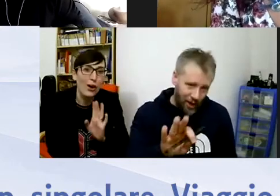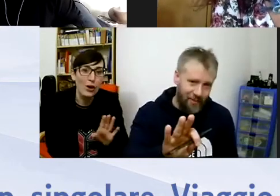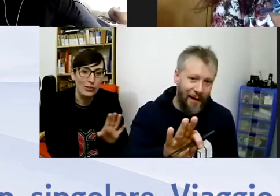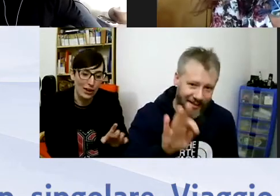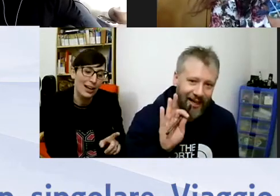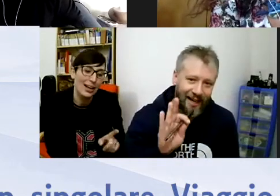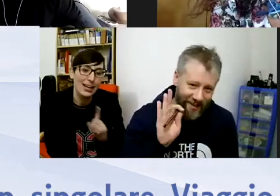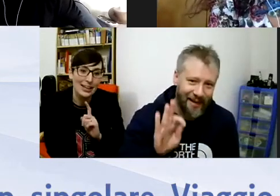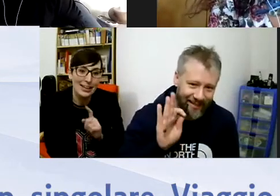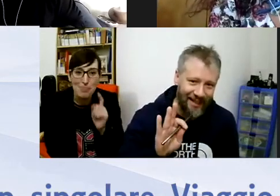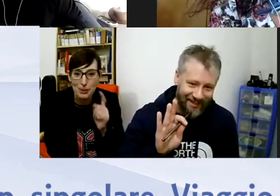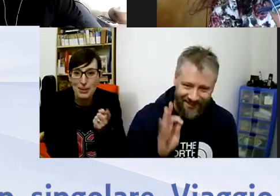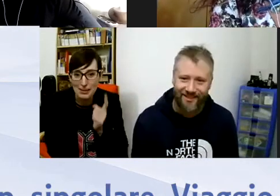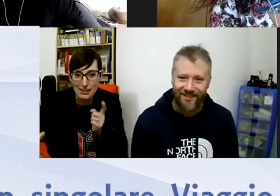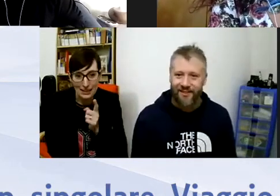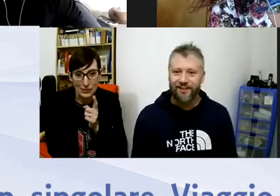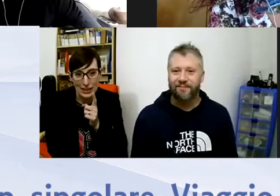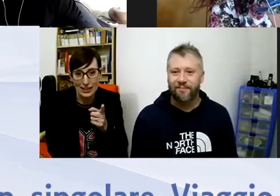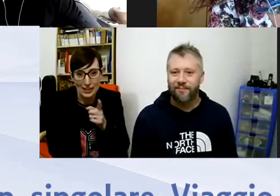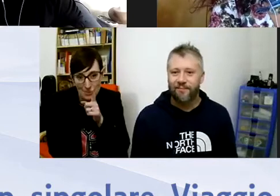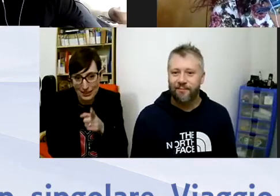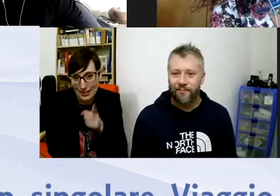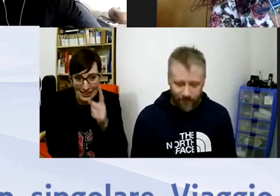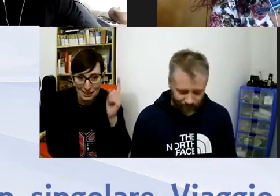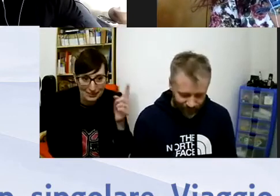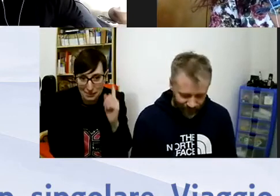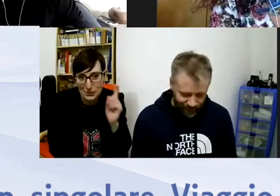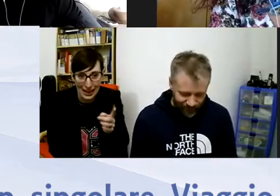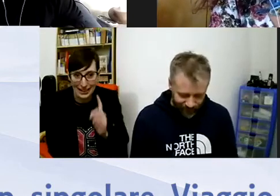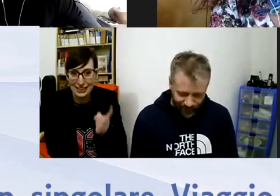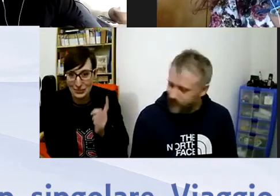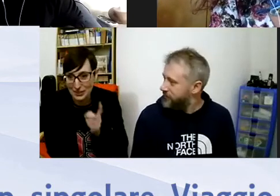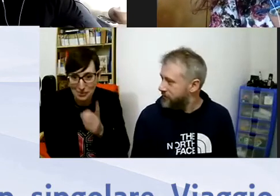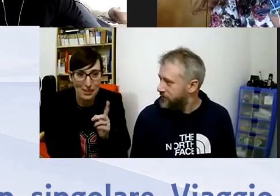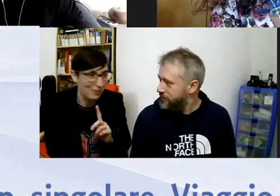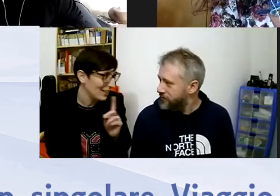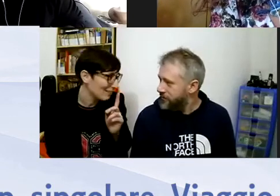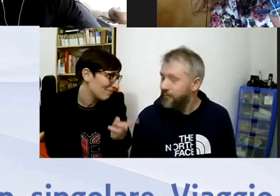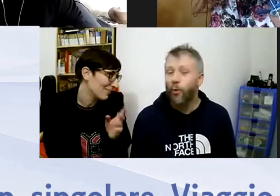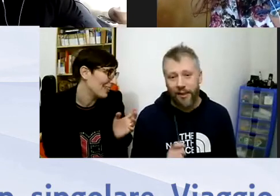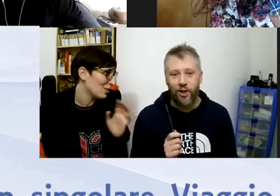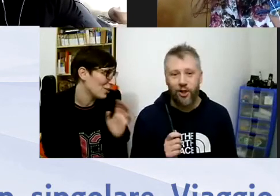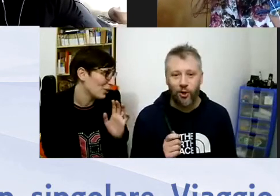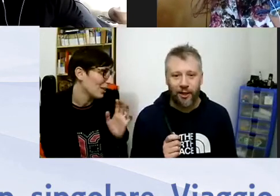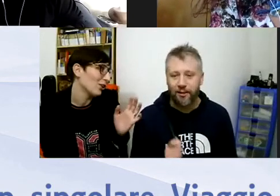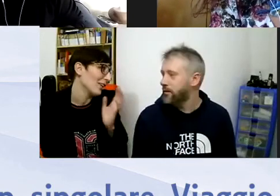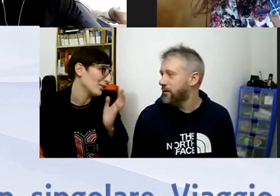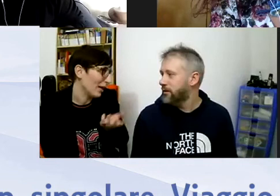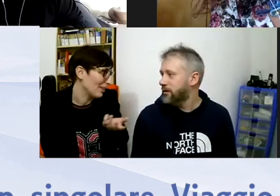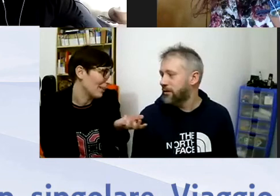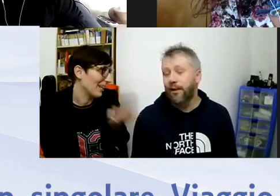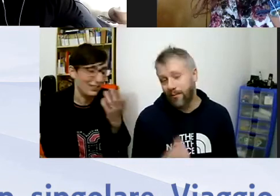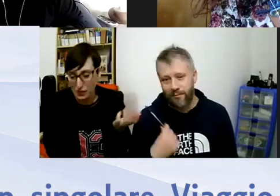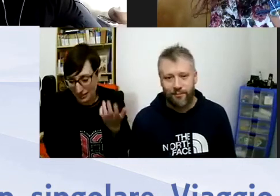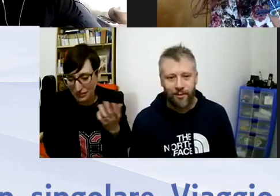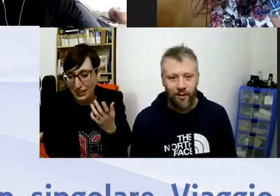Almeno... No, aspetta. Il problema è stato che la mia licenza matrimoniale, quindi i miei 15 giorni. No, erano 7,